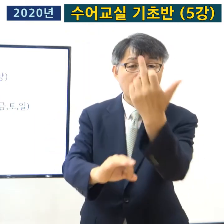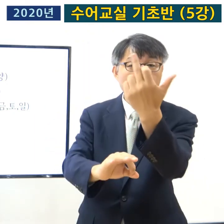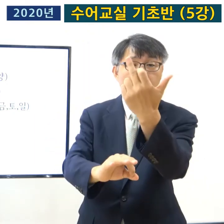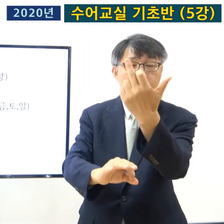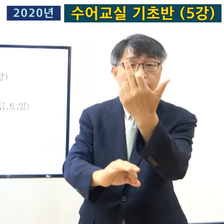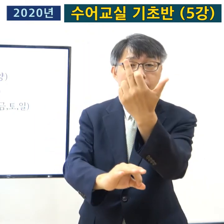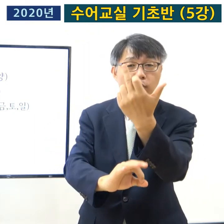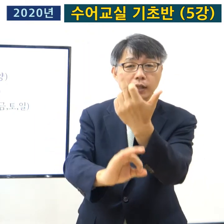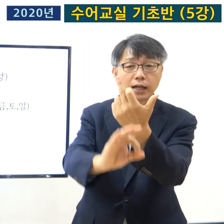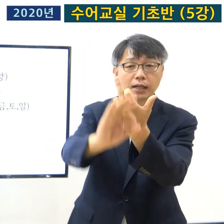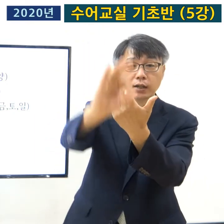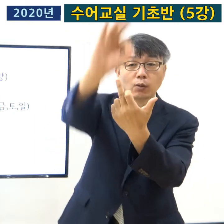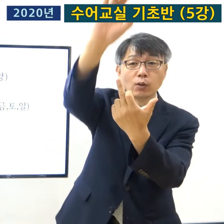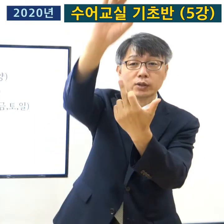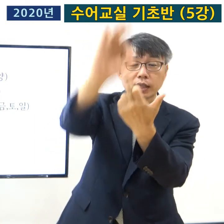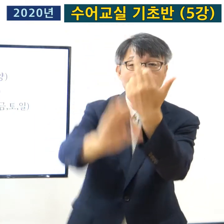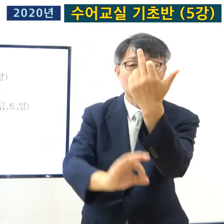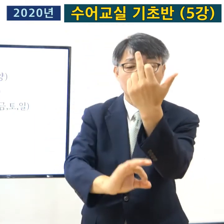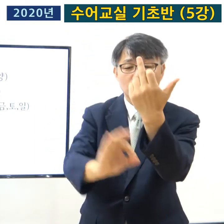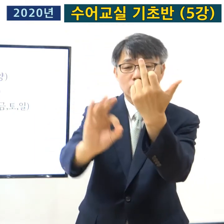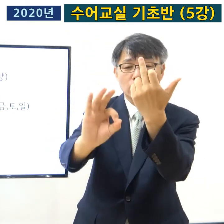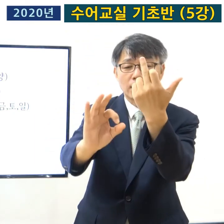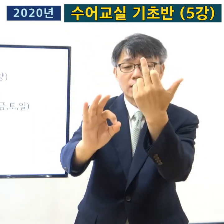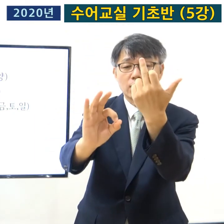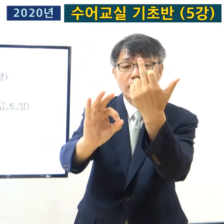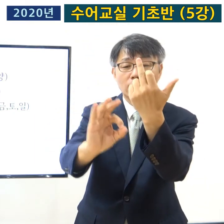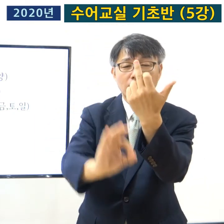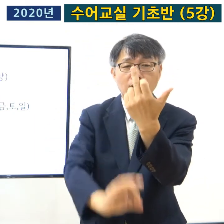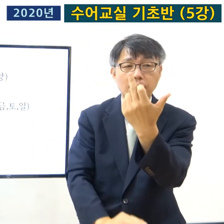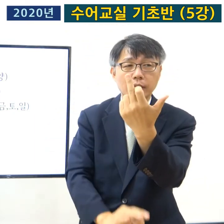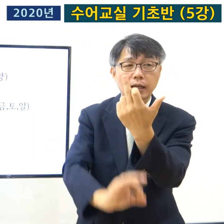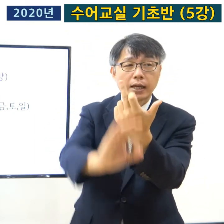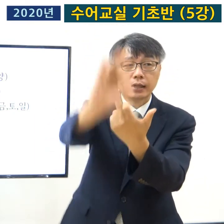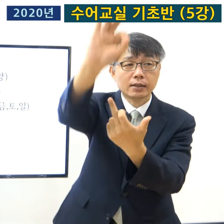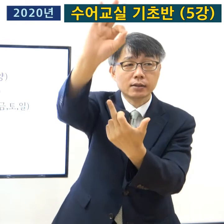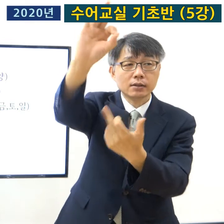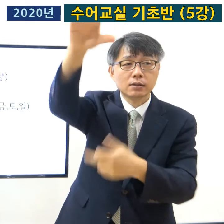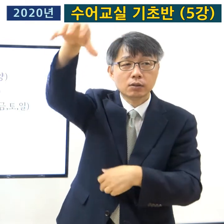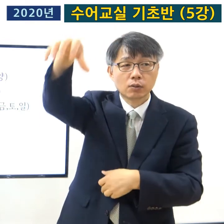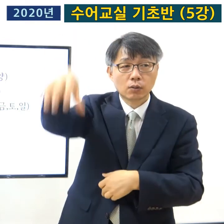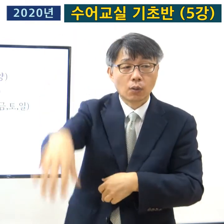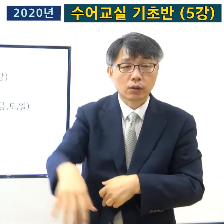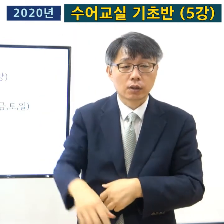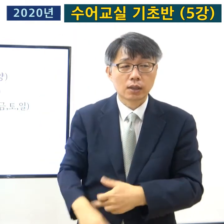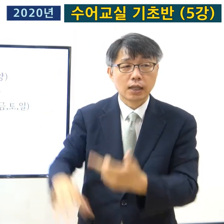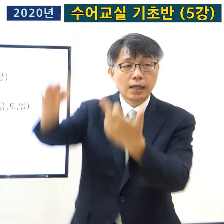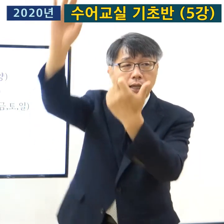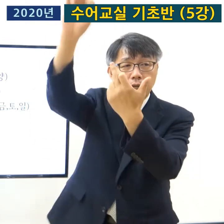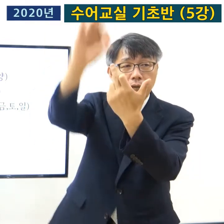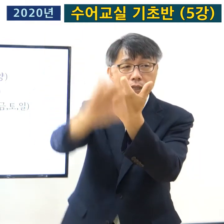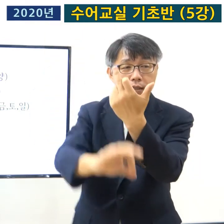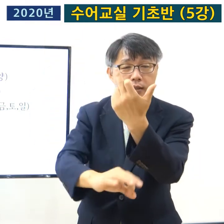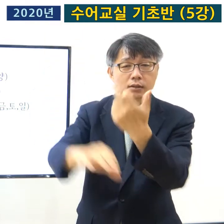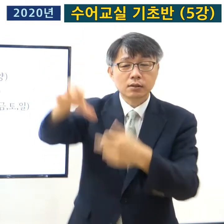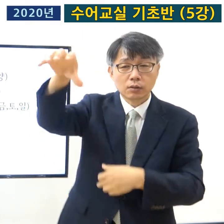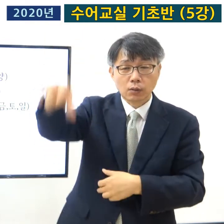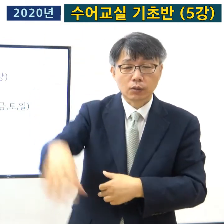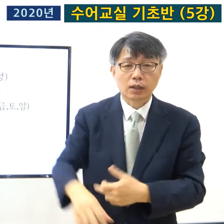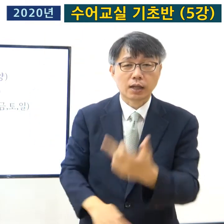해가 이제 산이 있고요. 해가 올라오잖아요. 이게 해라고 생각하면 해 뜨는 곳, 해지는 곳. 그러니까